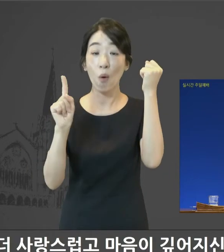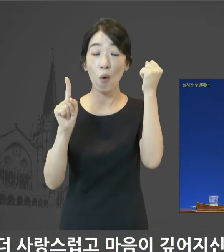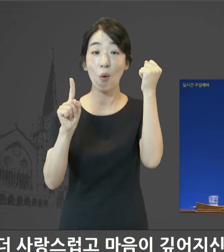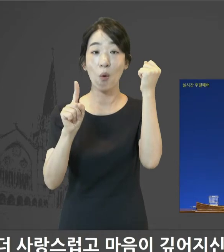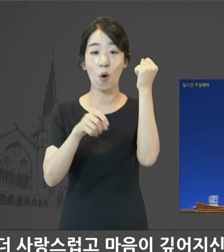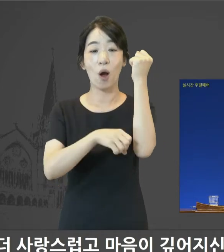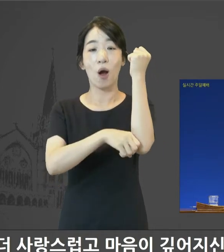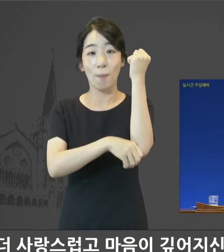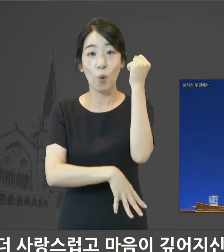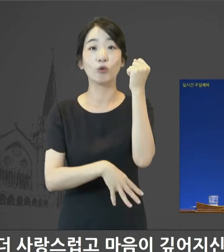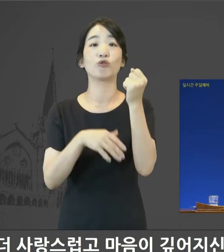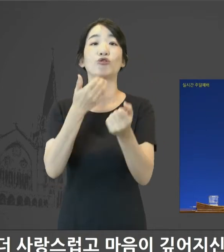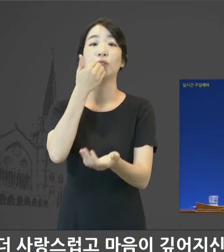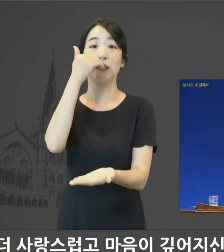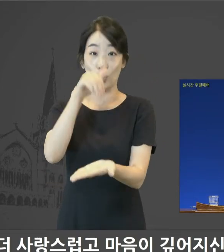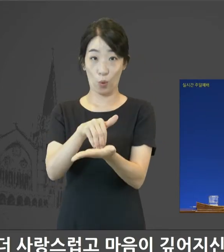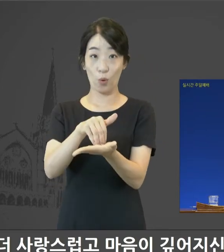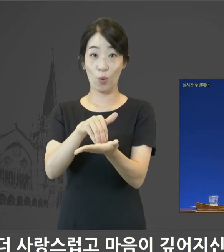이 터 위에 있는 예수님,